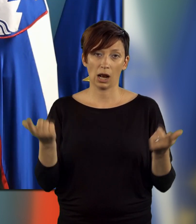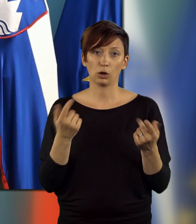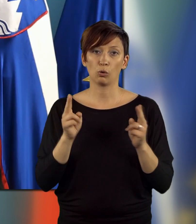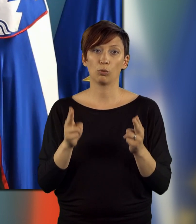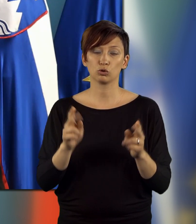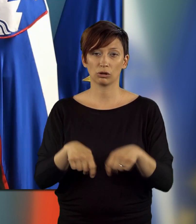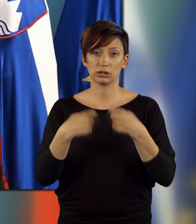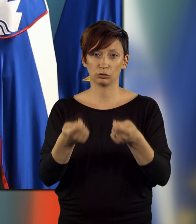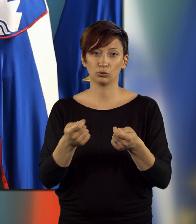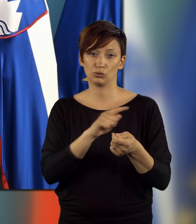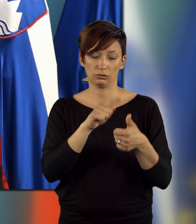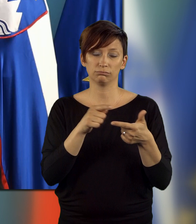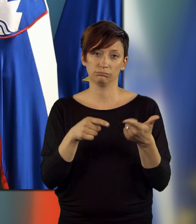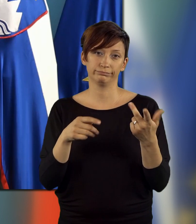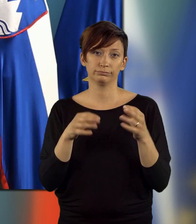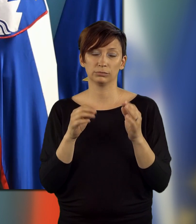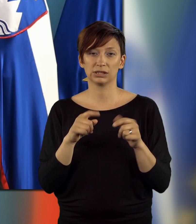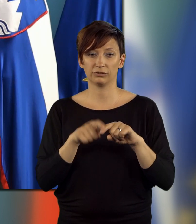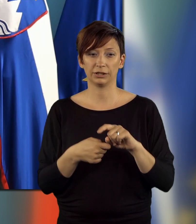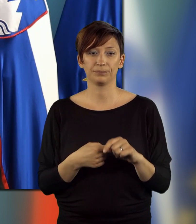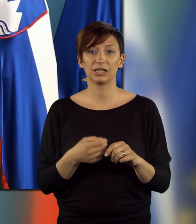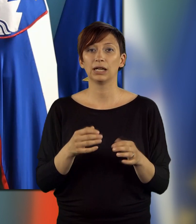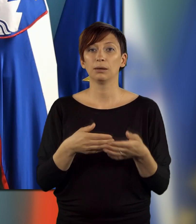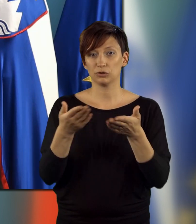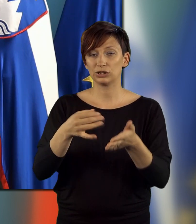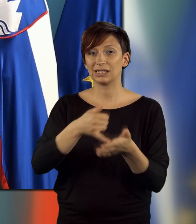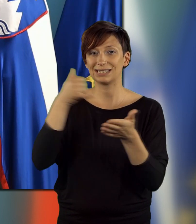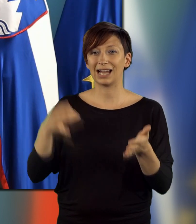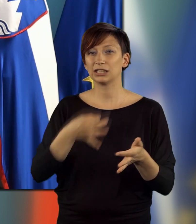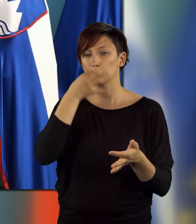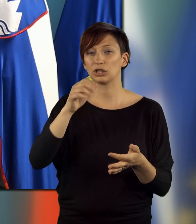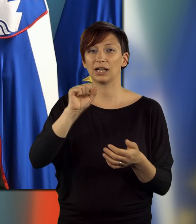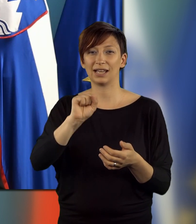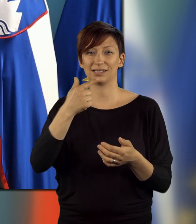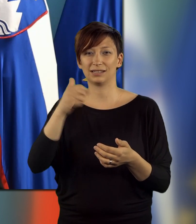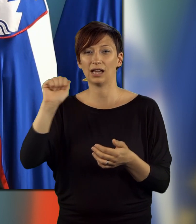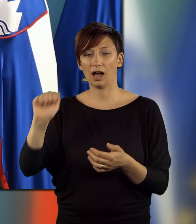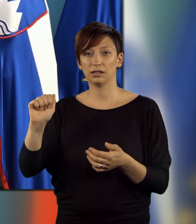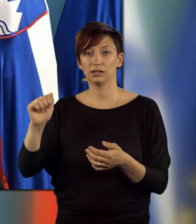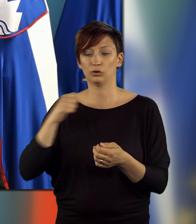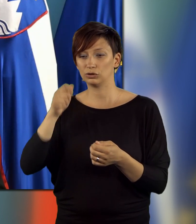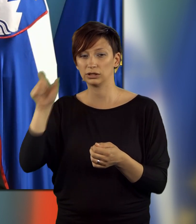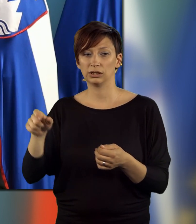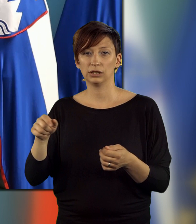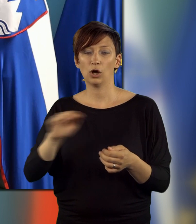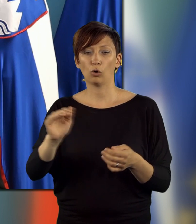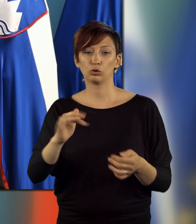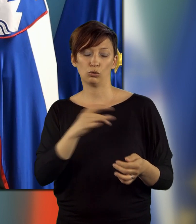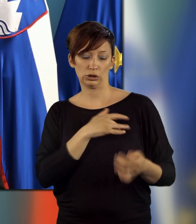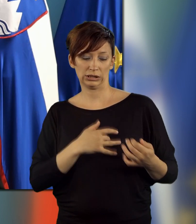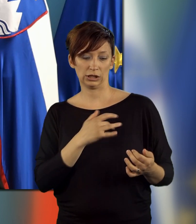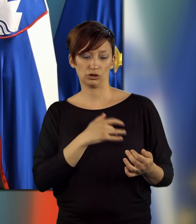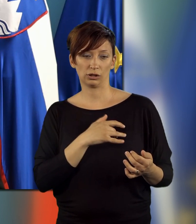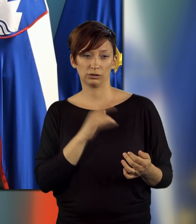potem lahko možno zagotavljati vse to, kar sem povedala. Izvolite, zadnje vprašanje. Cedeja Vrtovec, STA. Bom ostala pri otroški